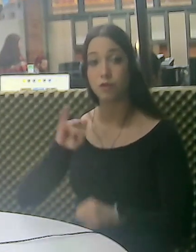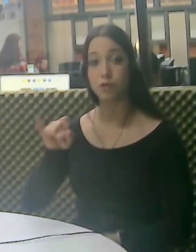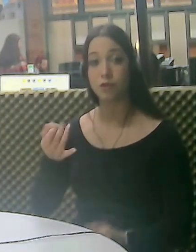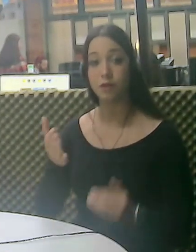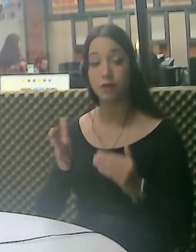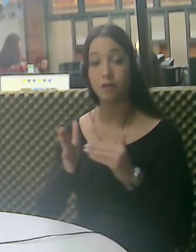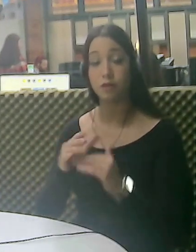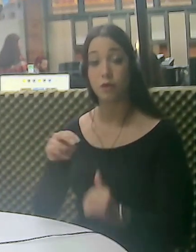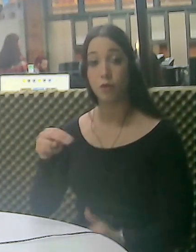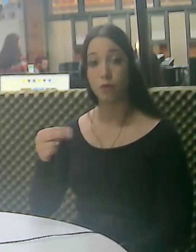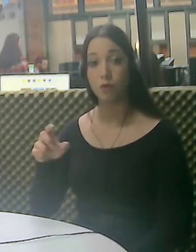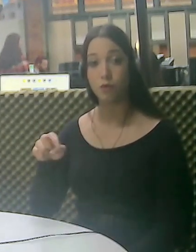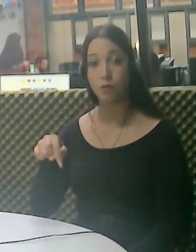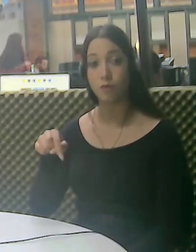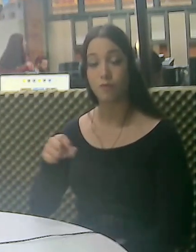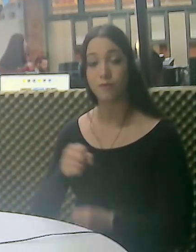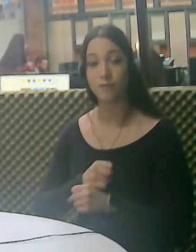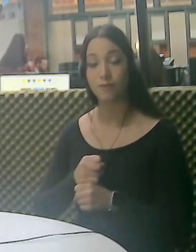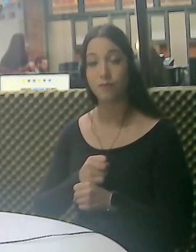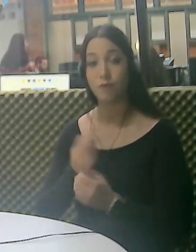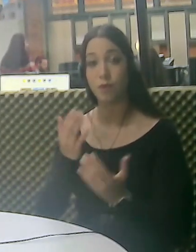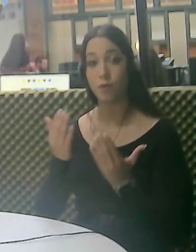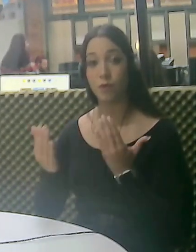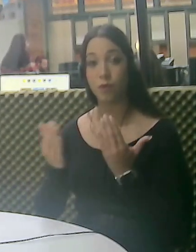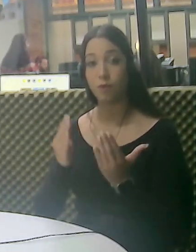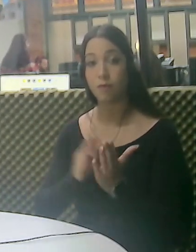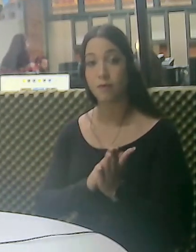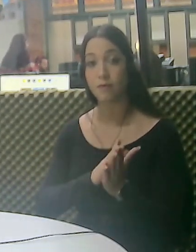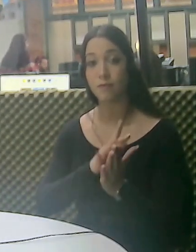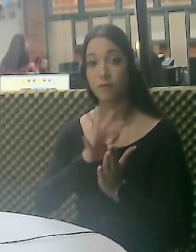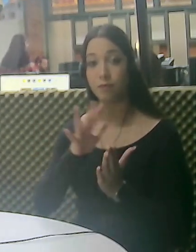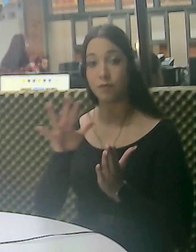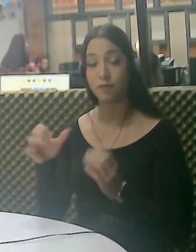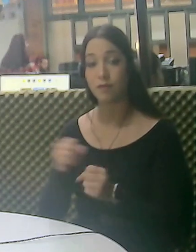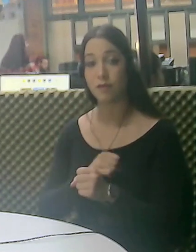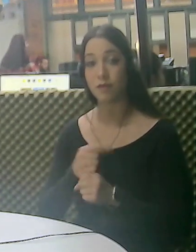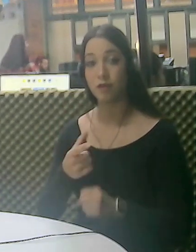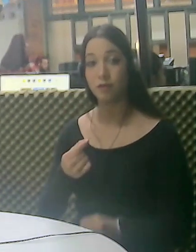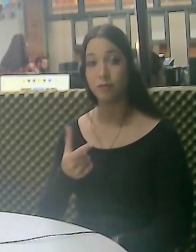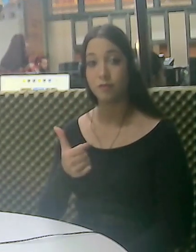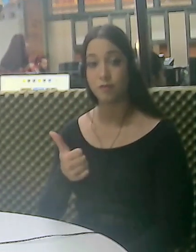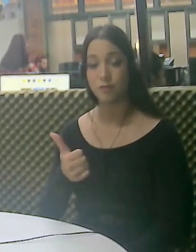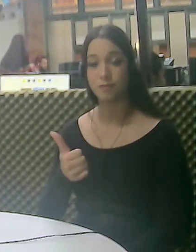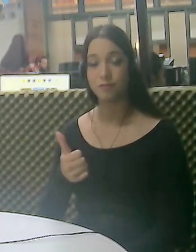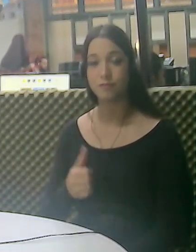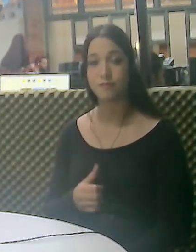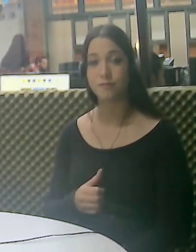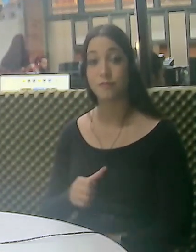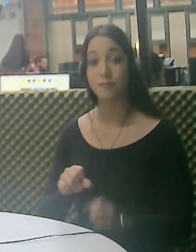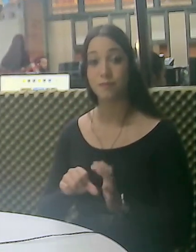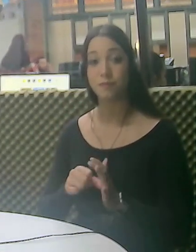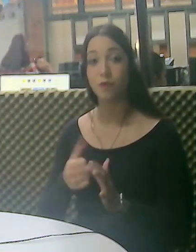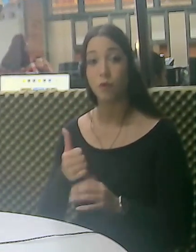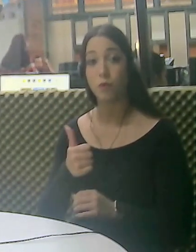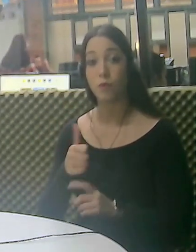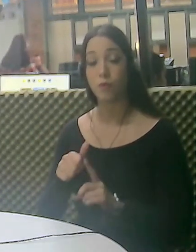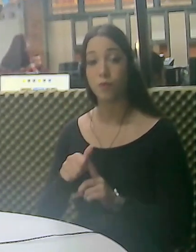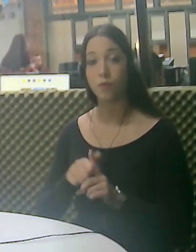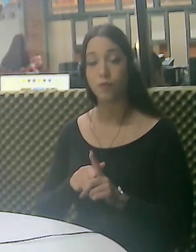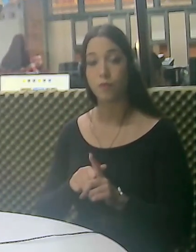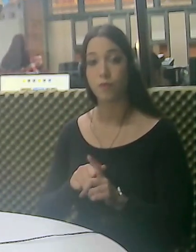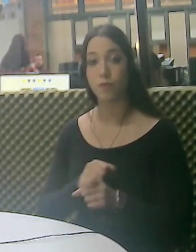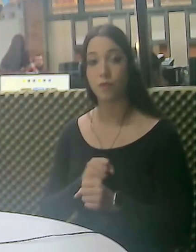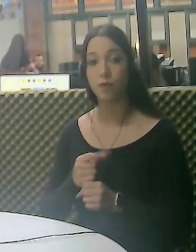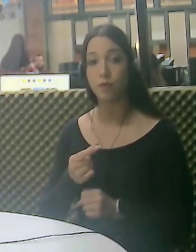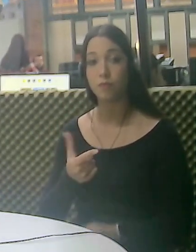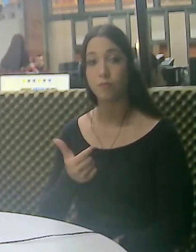a novembro deste ano, no comparativo com o mesmo período de 2021. Nos primeiros 11 meses de 2021, por